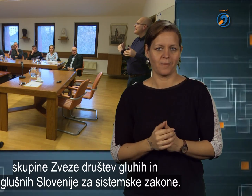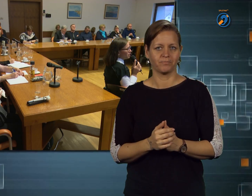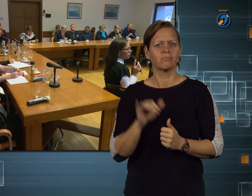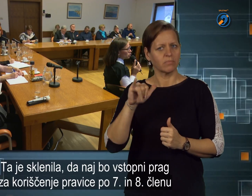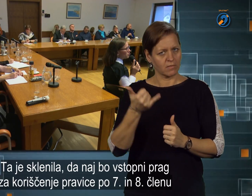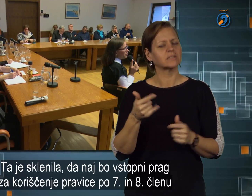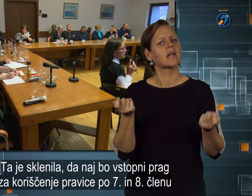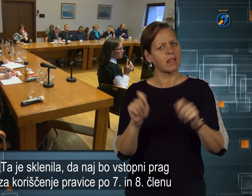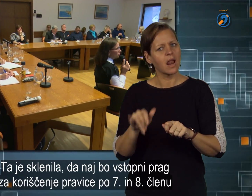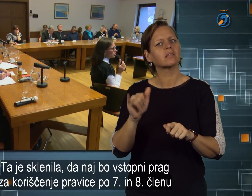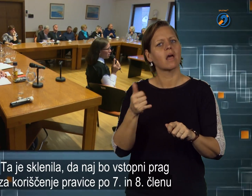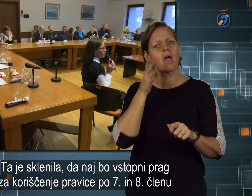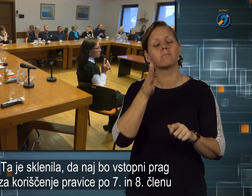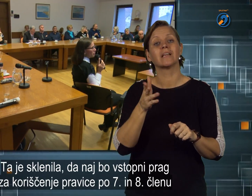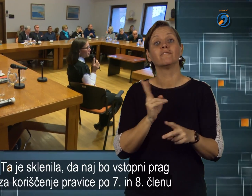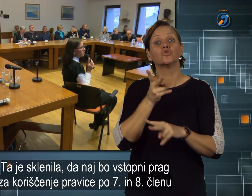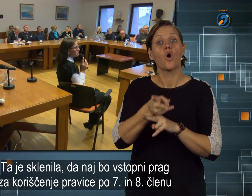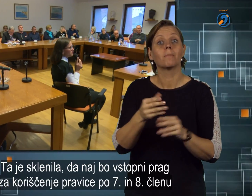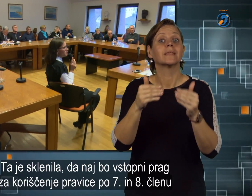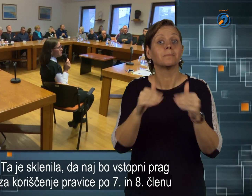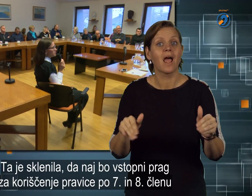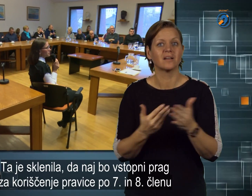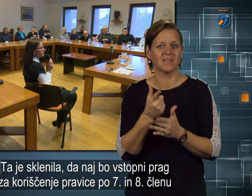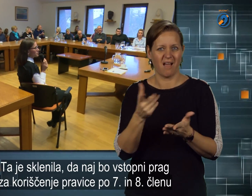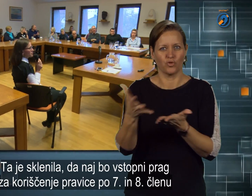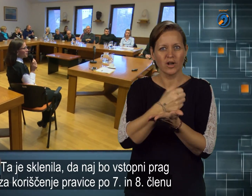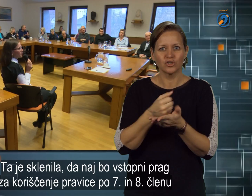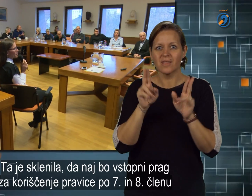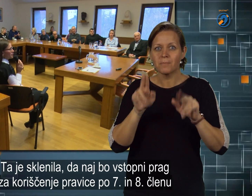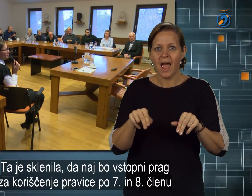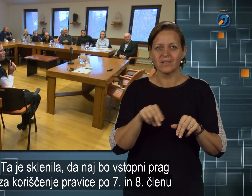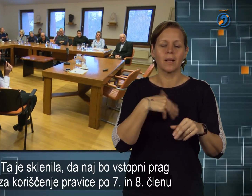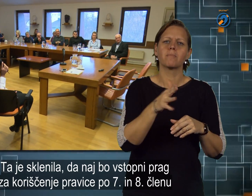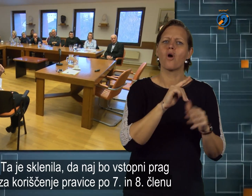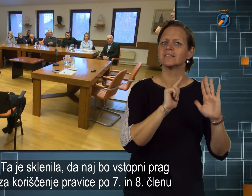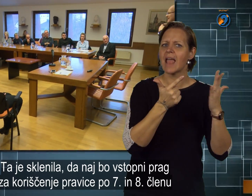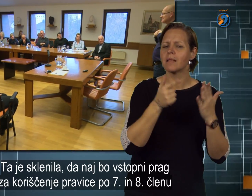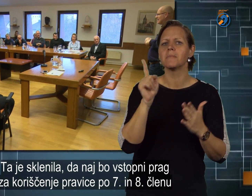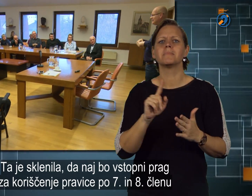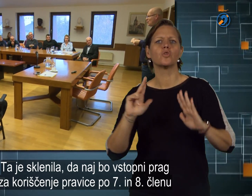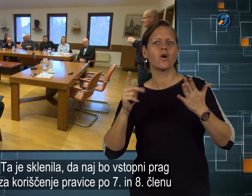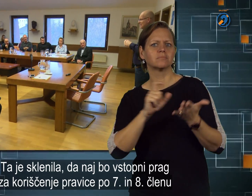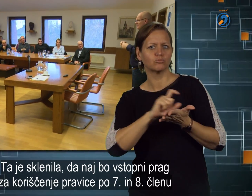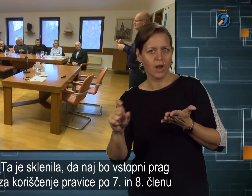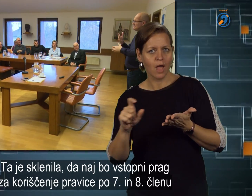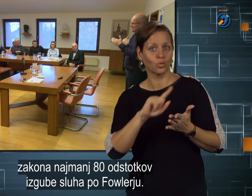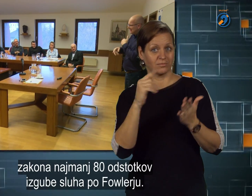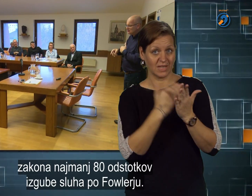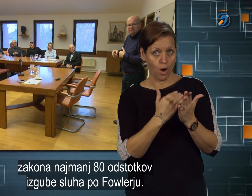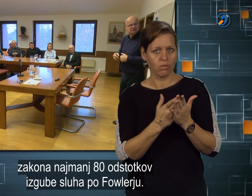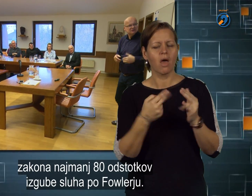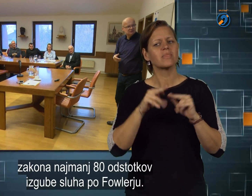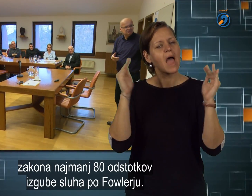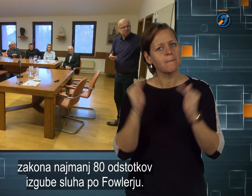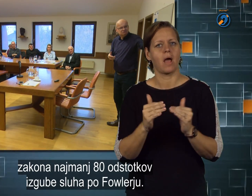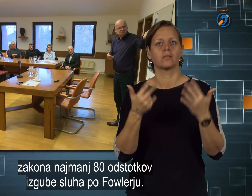zakone. Ta je sklenila, da naj bo vstopni prag za koriščenje pravice po 7. in 8. členu zakona